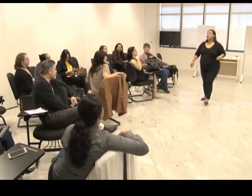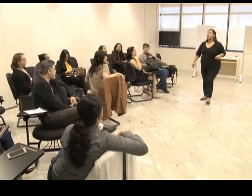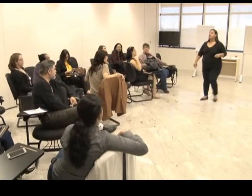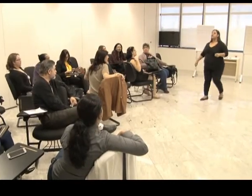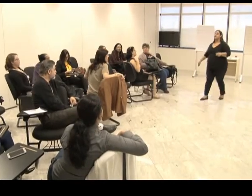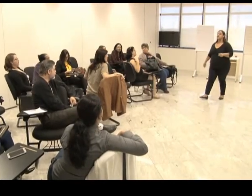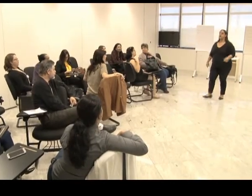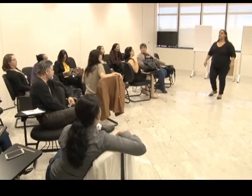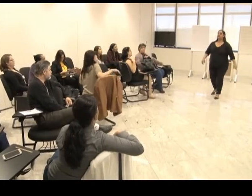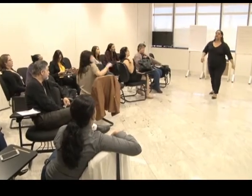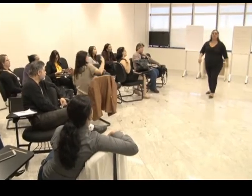muito significativo. O quê?